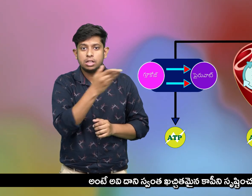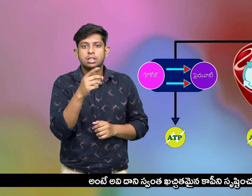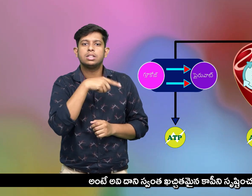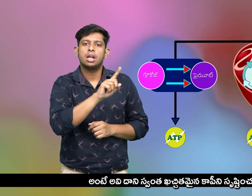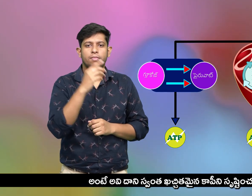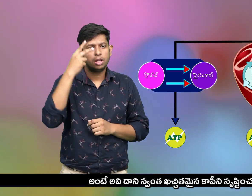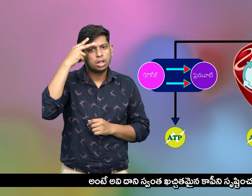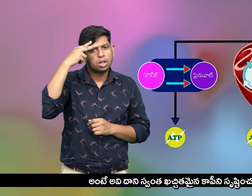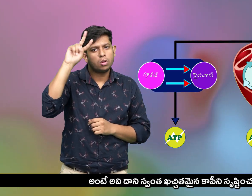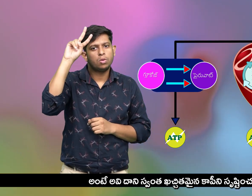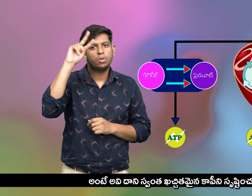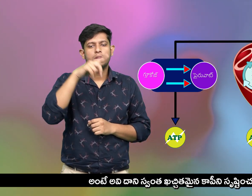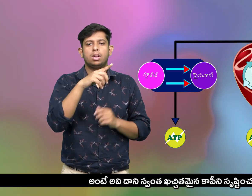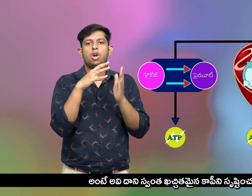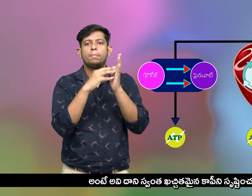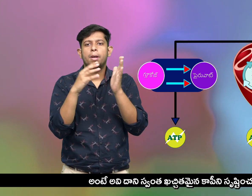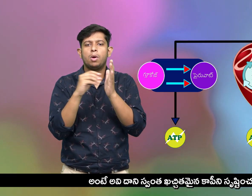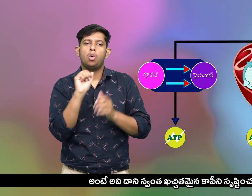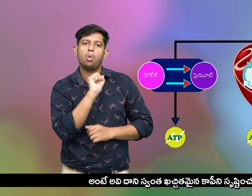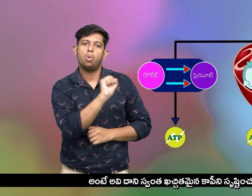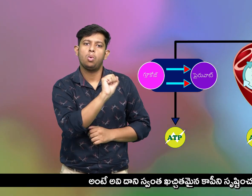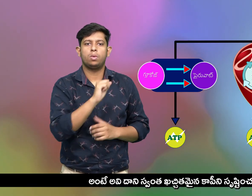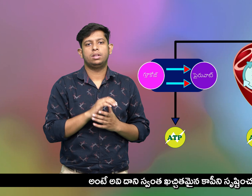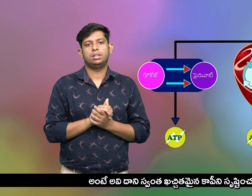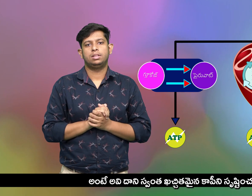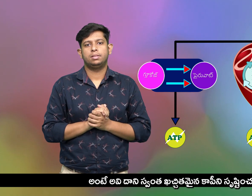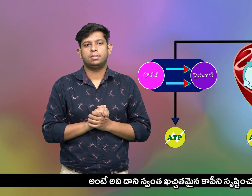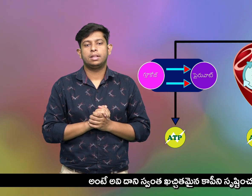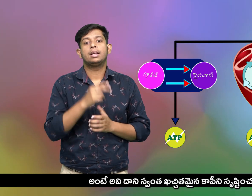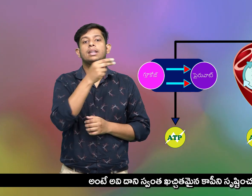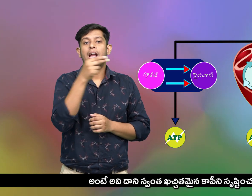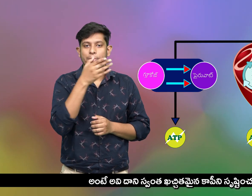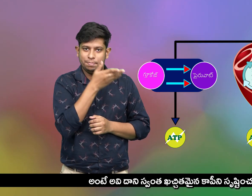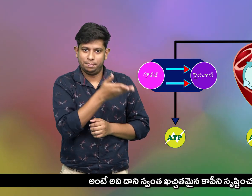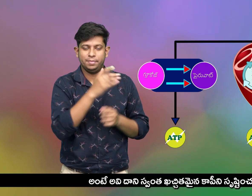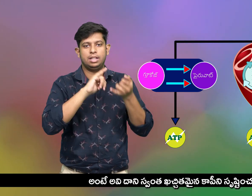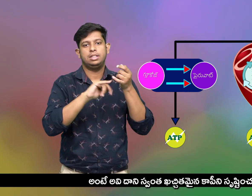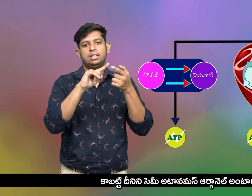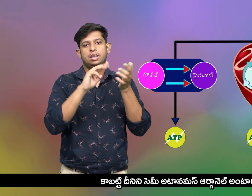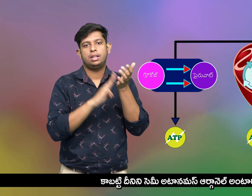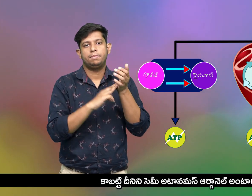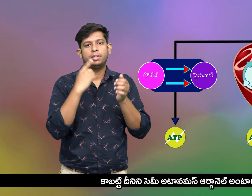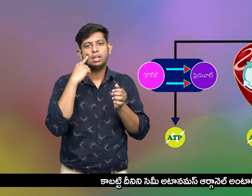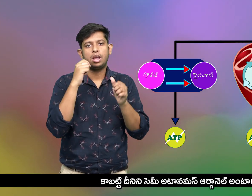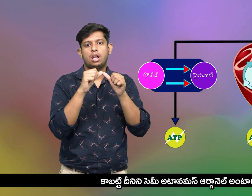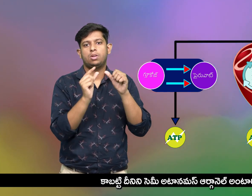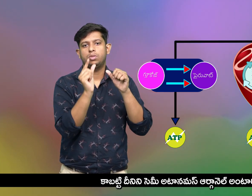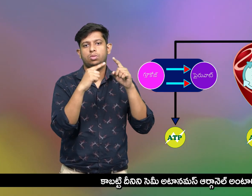దాని స్వంత ఖచ్చితమైన కాపీని సృష్టించగలవు. కాబట్టి దీనిని సెమీ